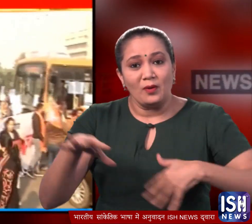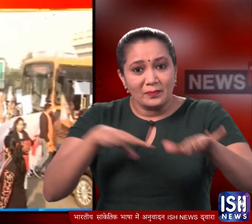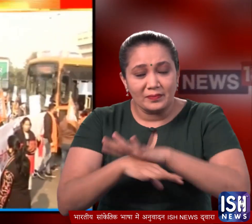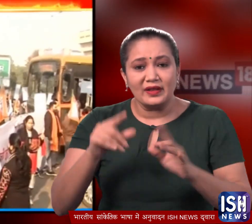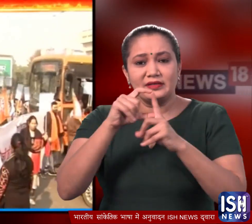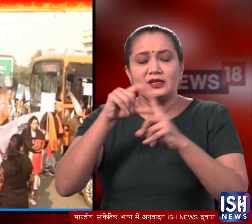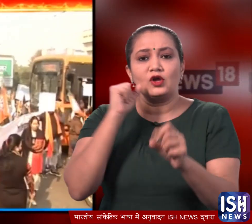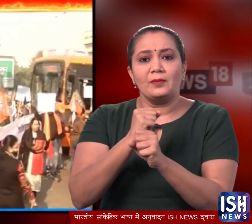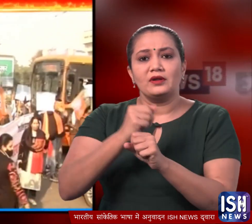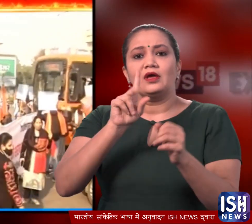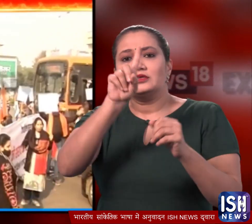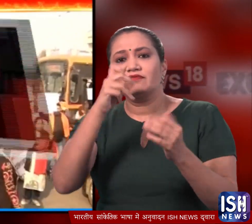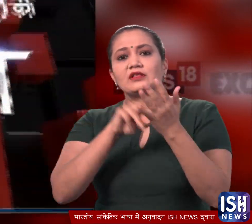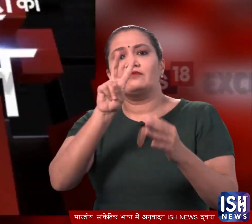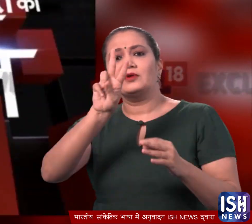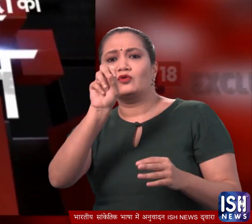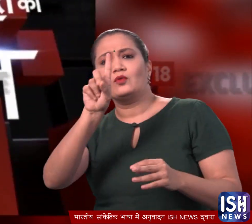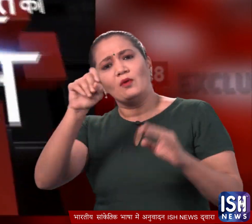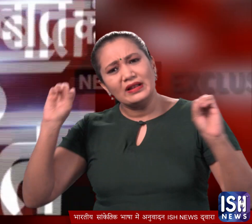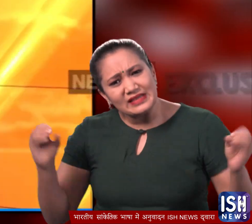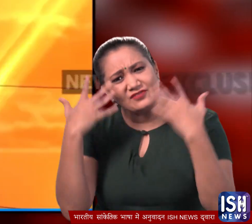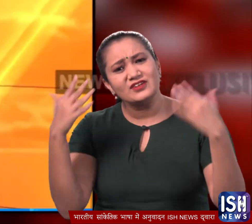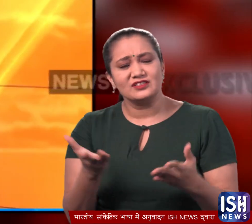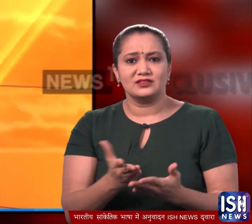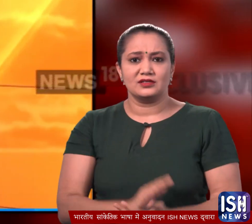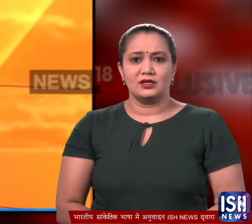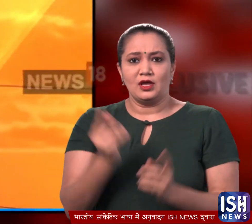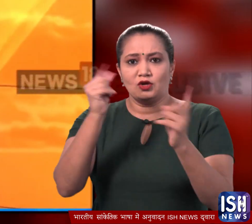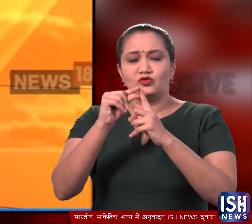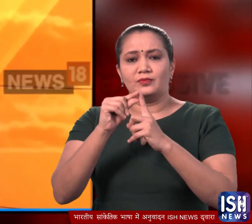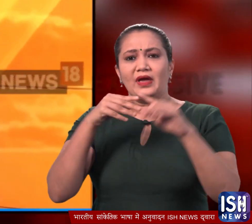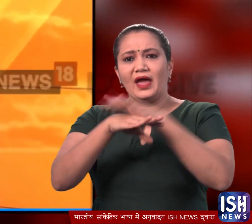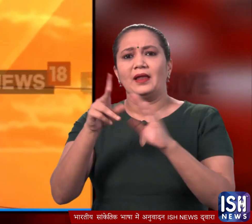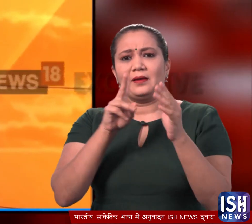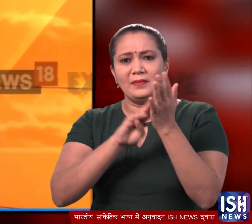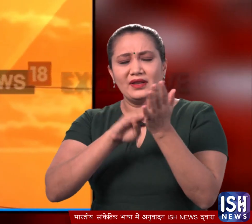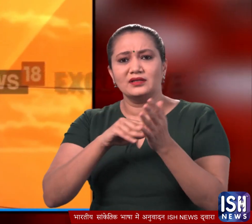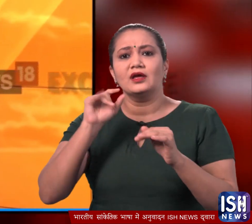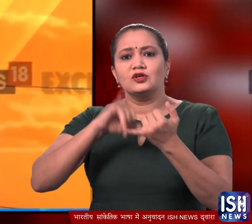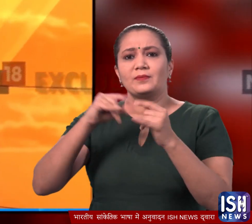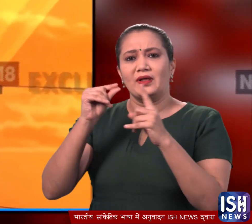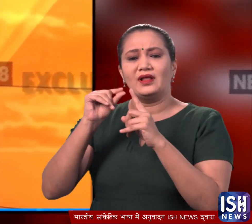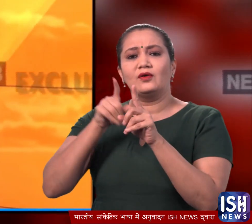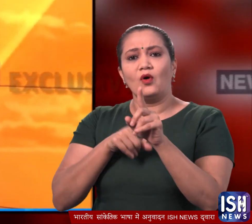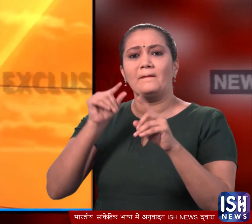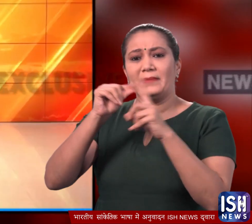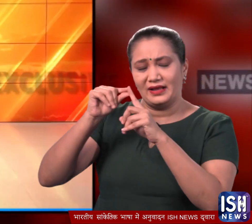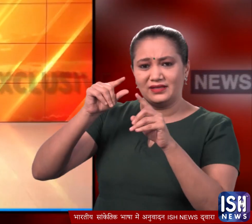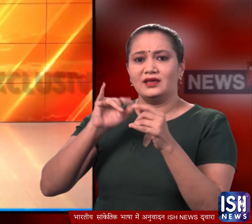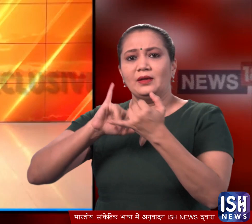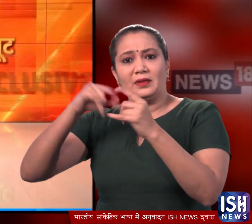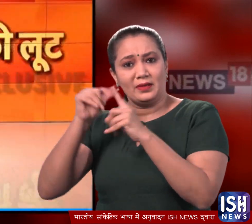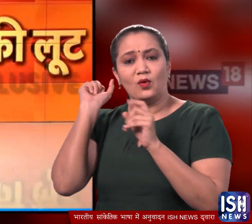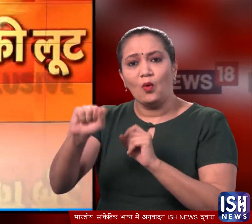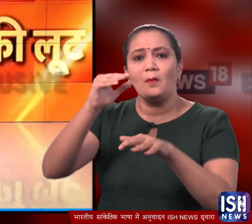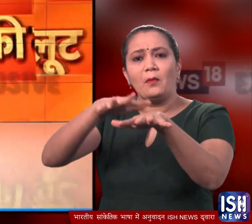सरकार 17 नवंबर 2021 को लागू कर चुकी है। उत्तर प्रदेश के मेरठ में शिवपाल यादव की पार्टी प्रगतिशील समाजवादी पार्टी की एक